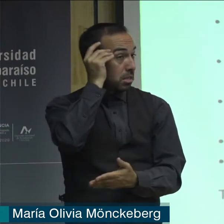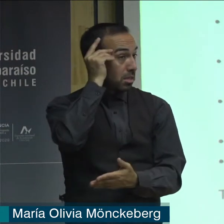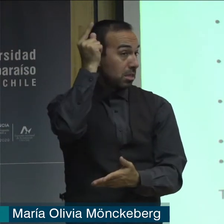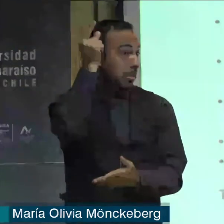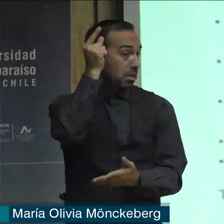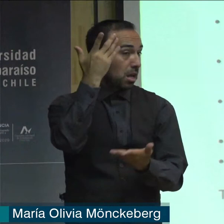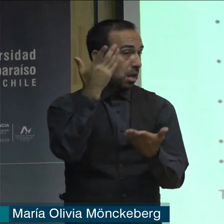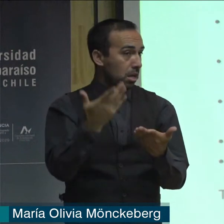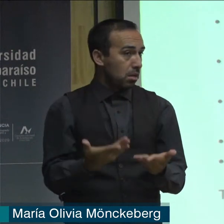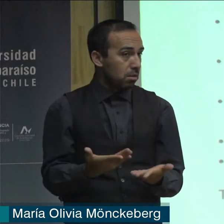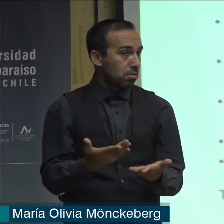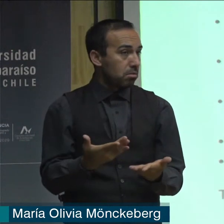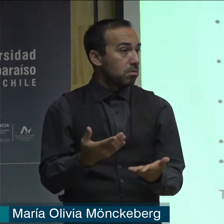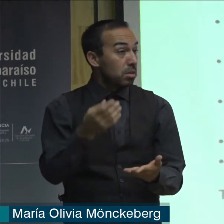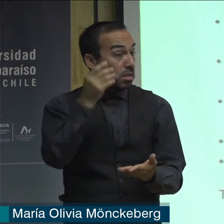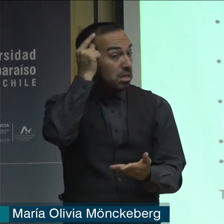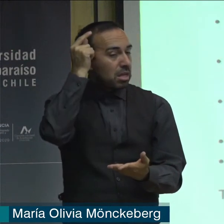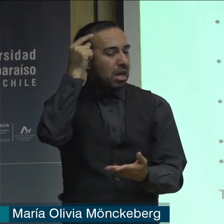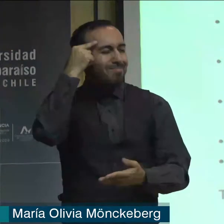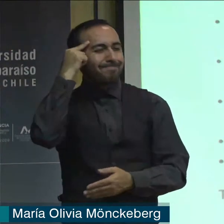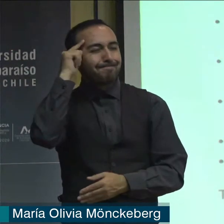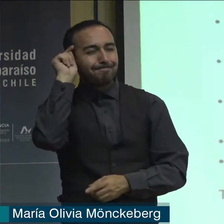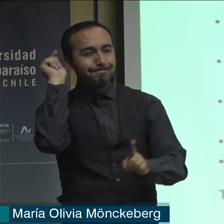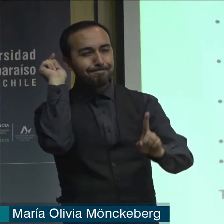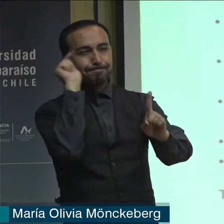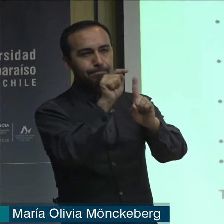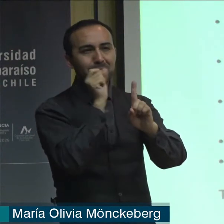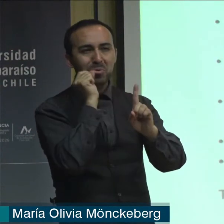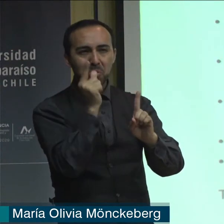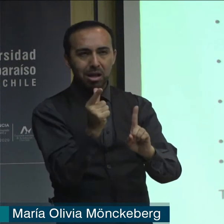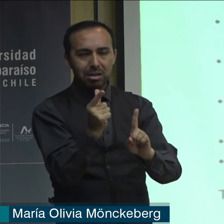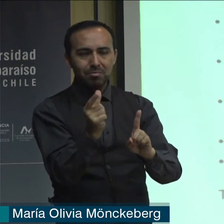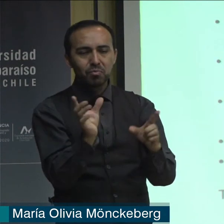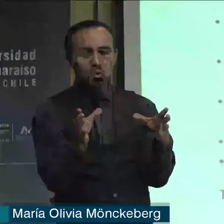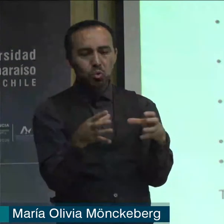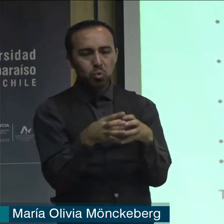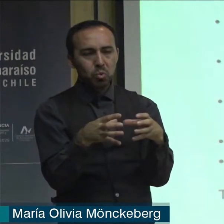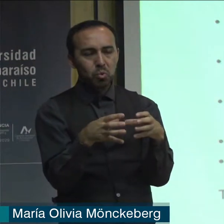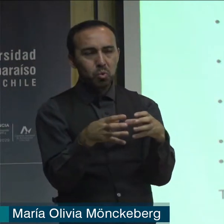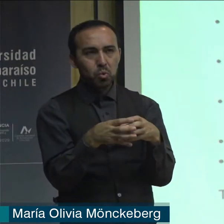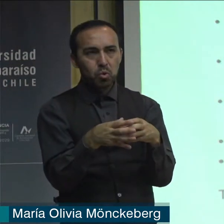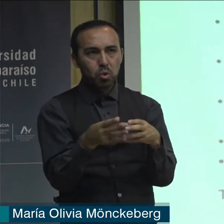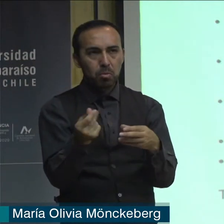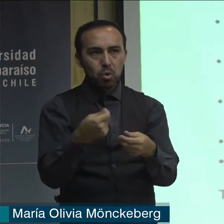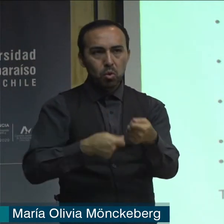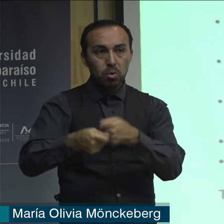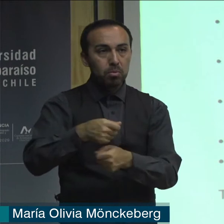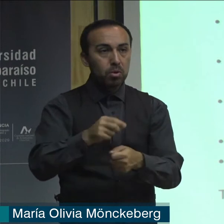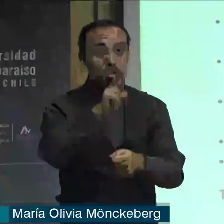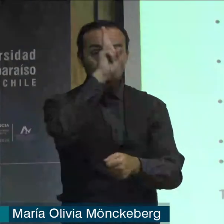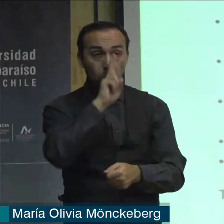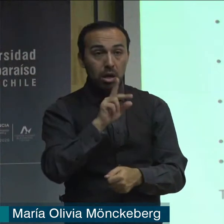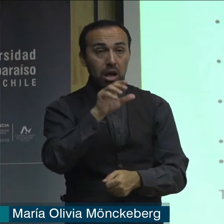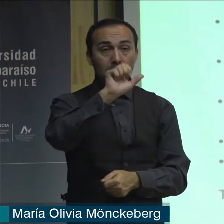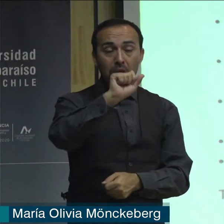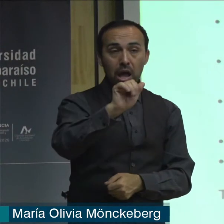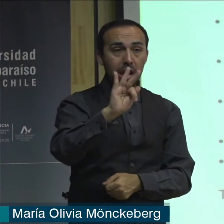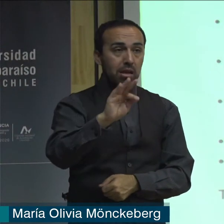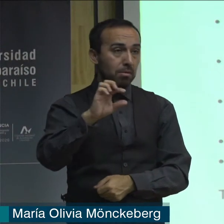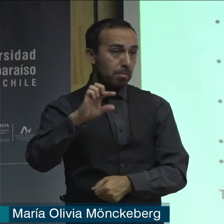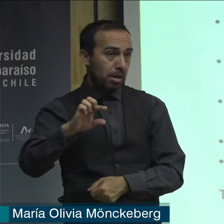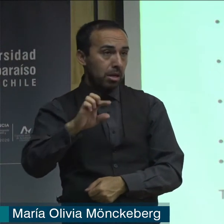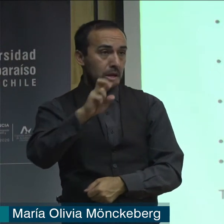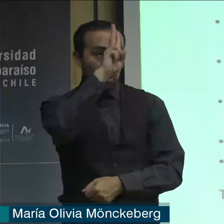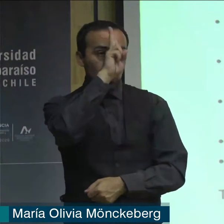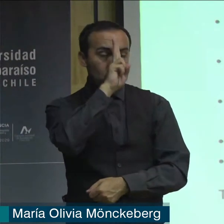yo creo que estaba en la base era que los grupos económicos igual como pasó con las afp igual como pasó con la isapre